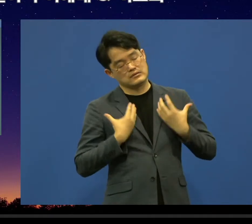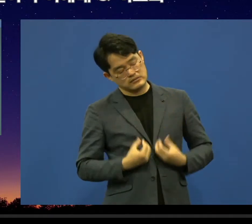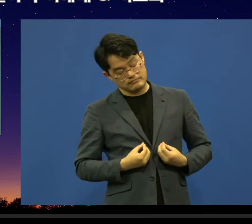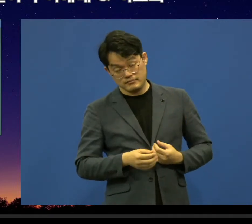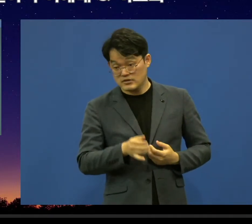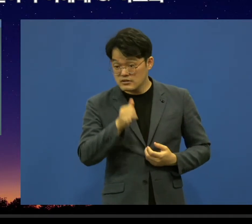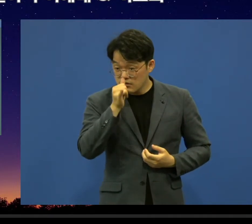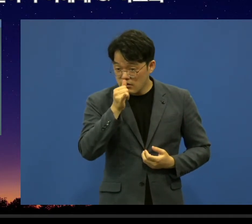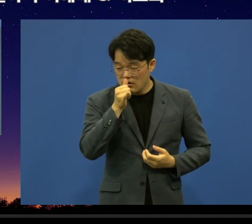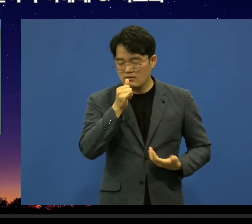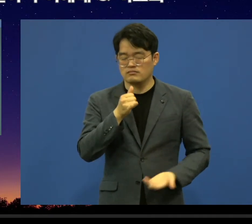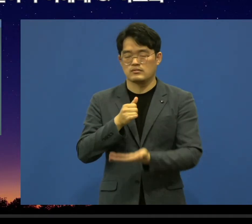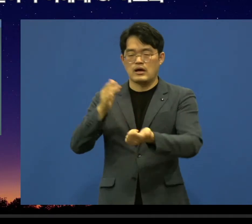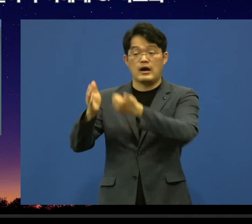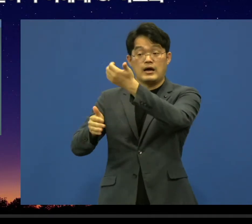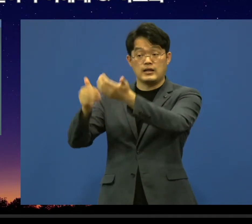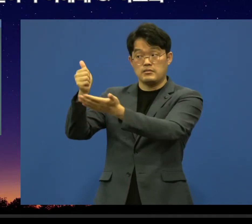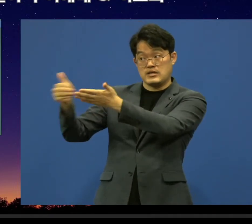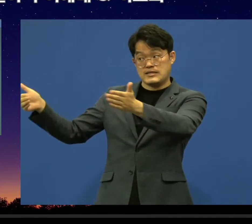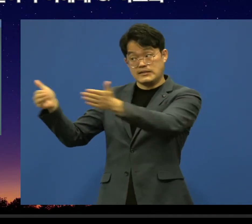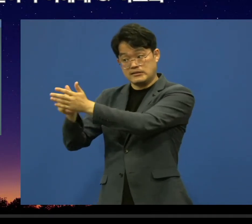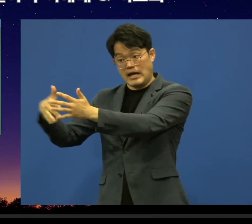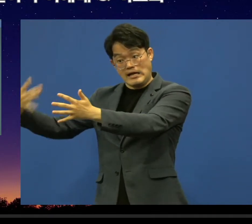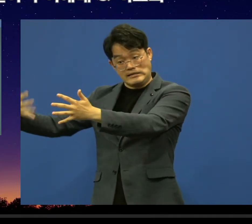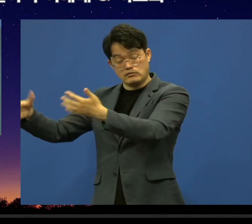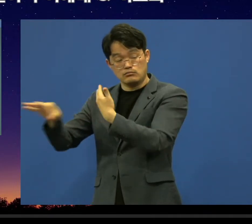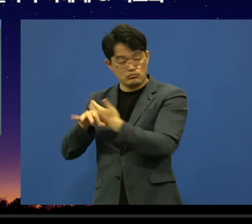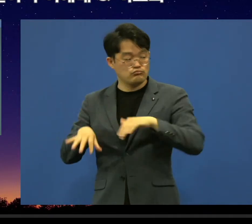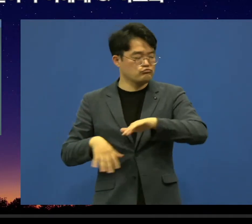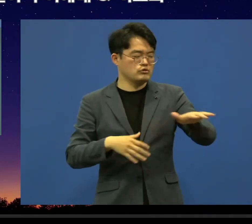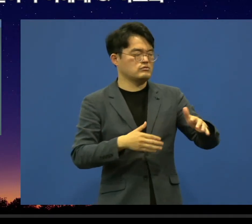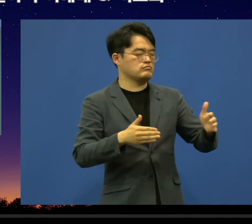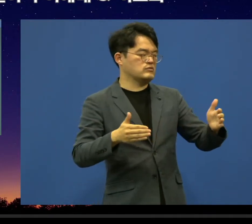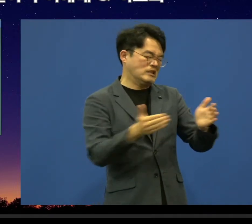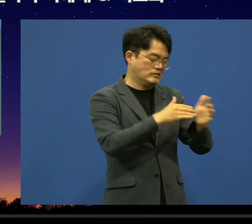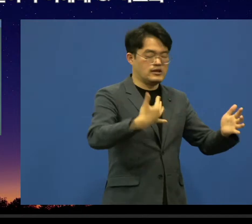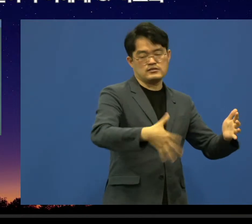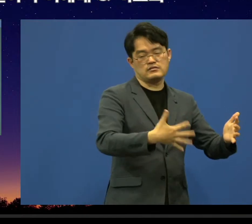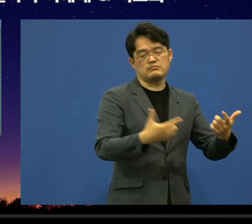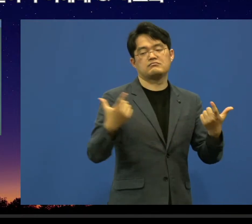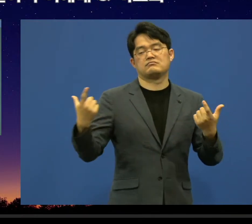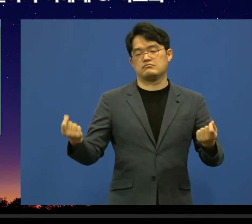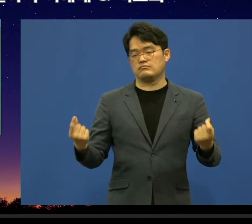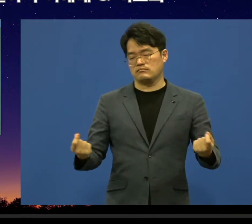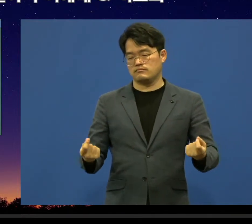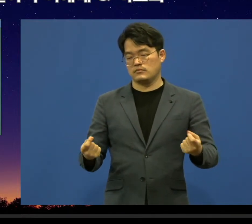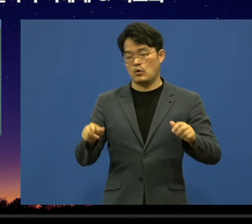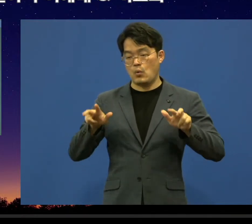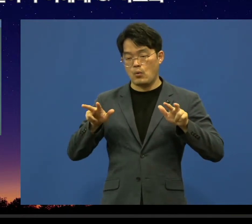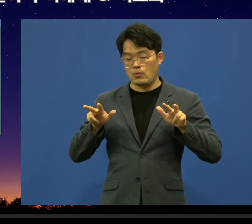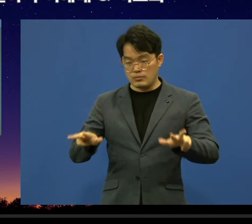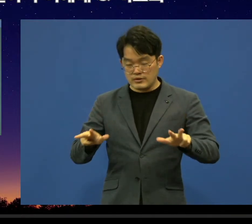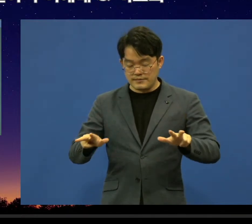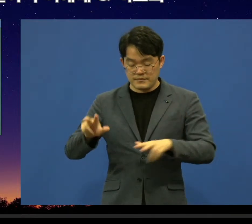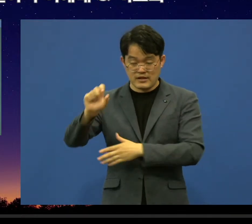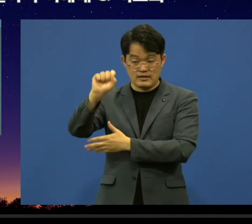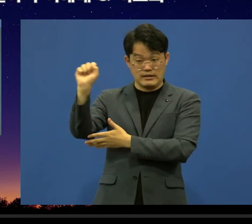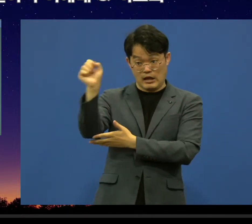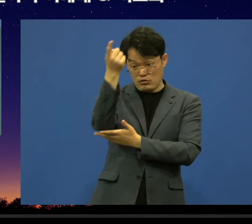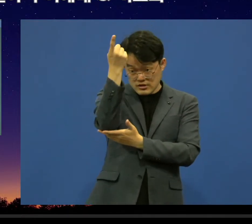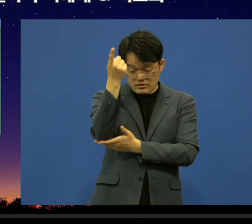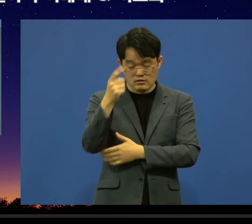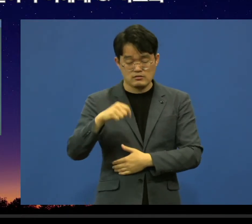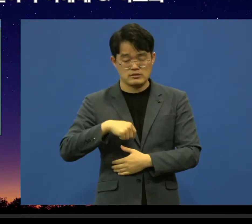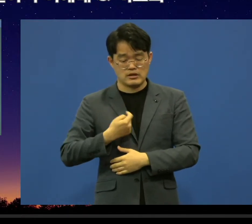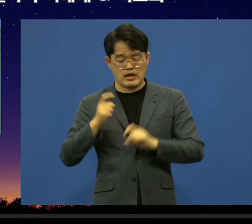여러분 끝이 아니에요. 오늘 다윗을 양치는 목동으로 그의 인생을 결론 짓지 않으신